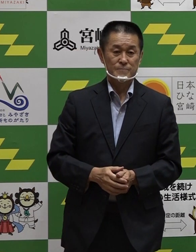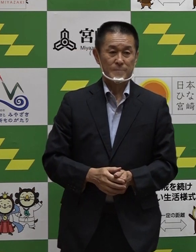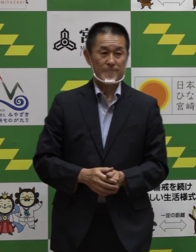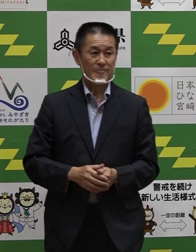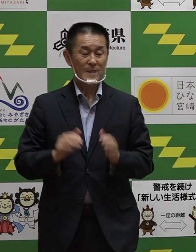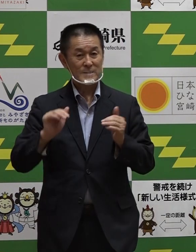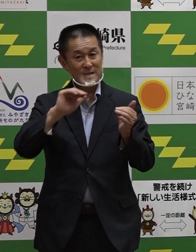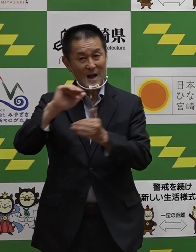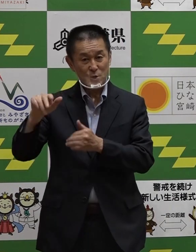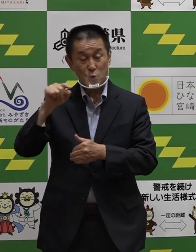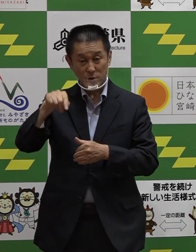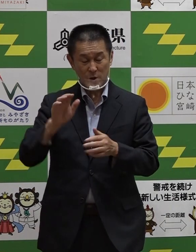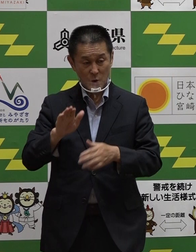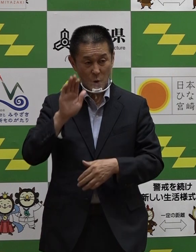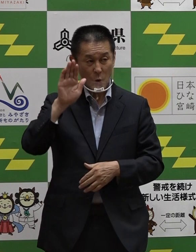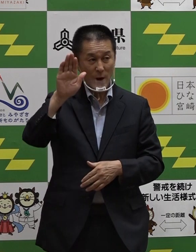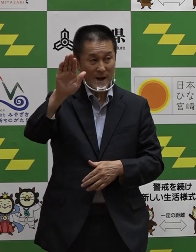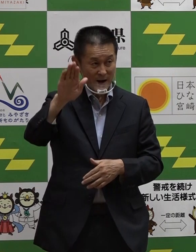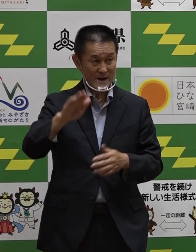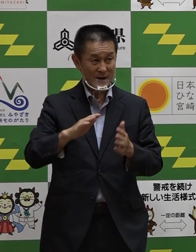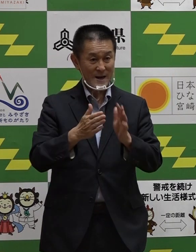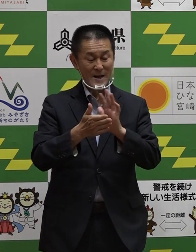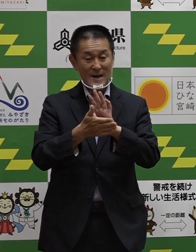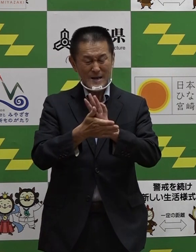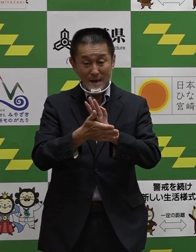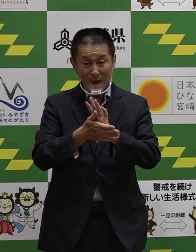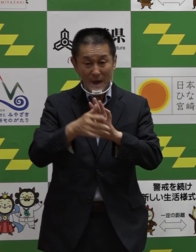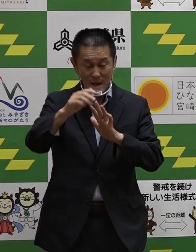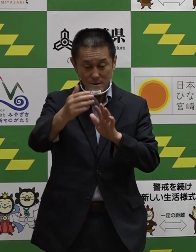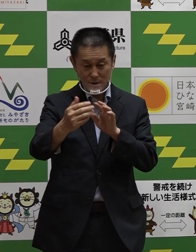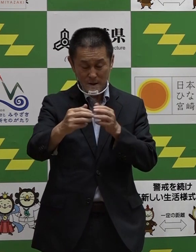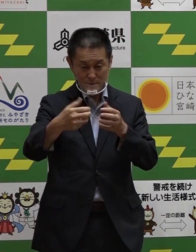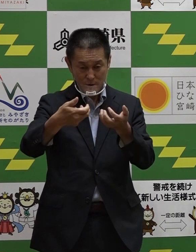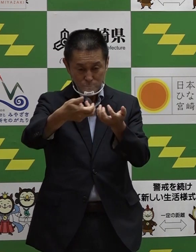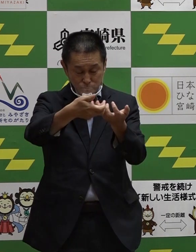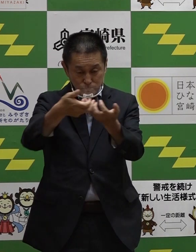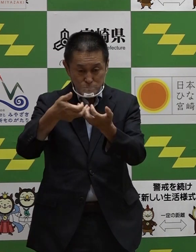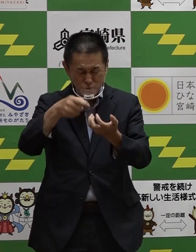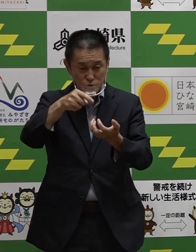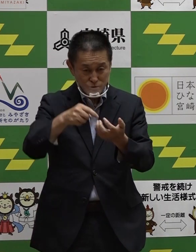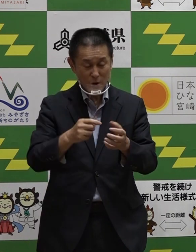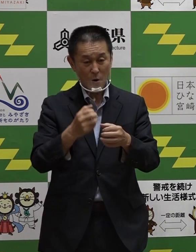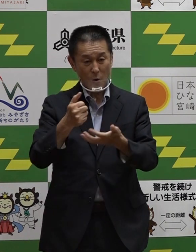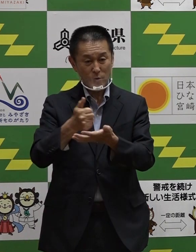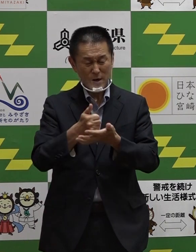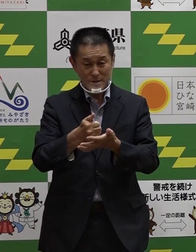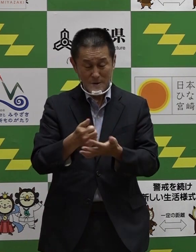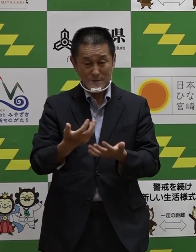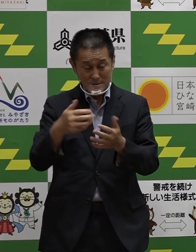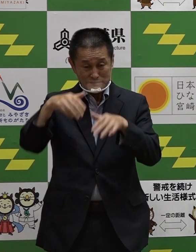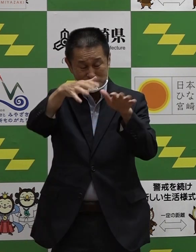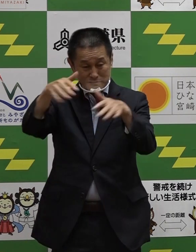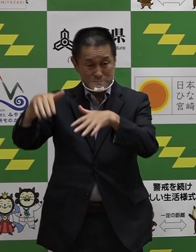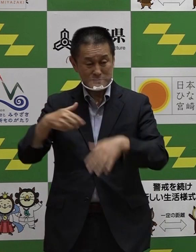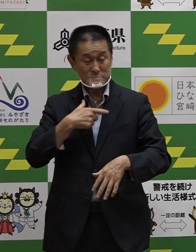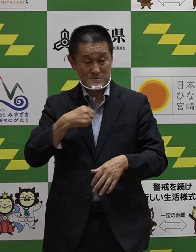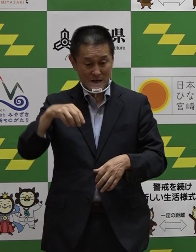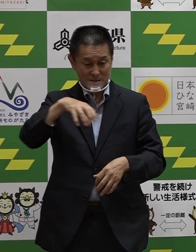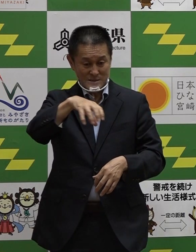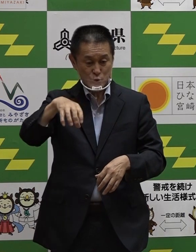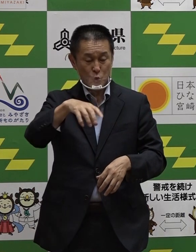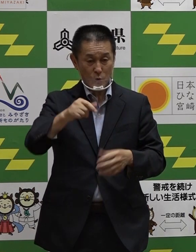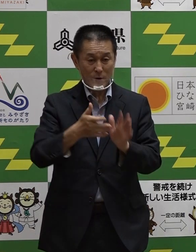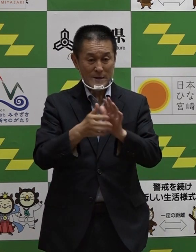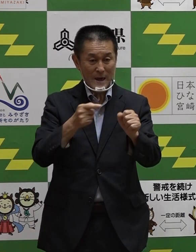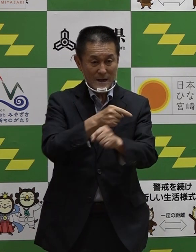千穂のようにそのこれから、まあ、臨県に接していて、これからお客さんを呼び戻していくっていうところのようなところは、はい、その例えば